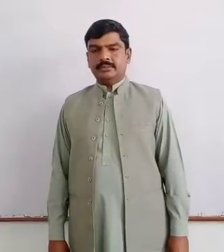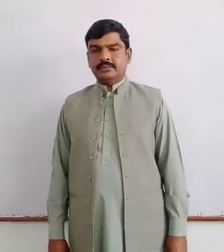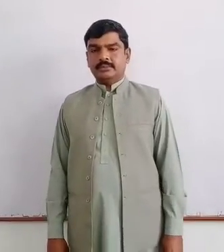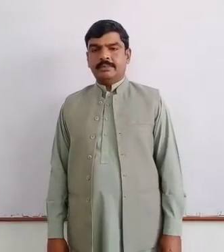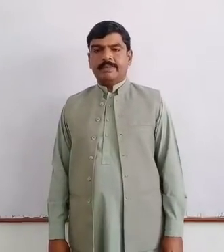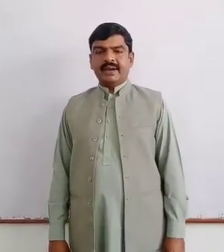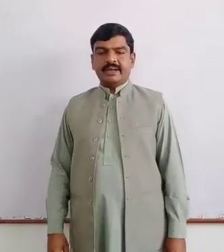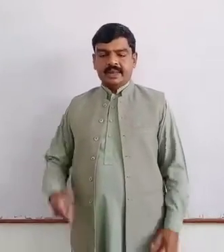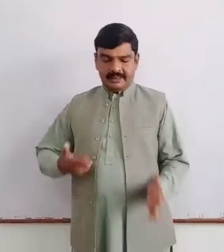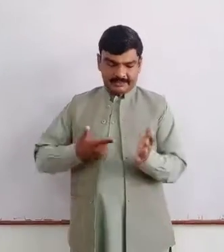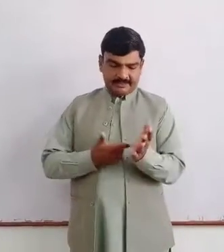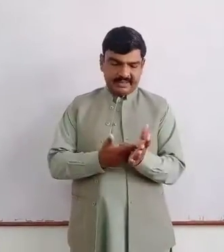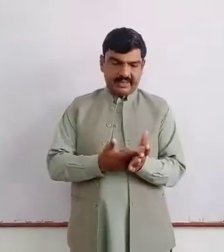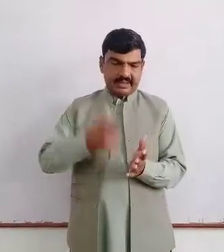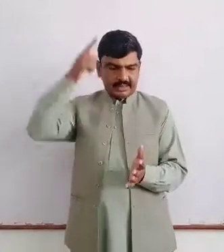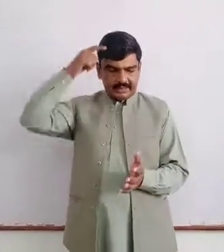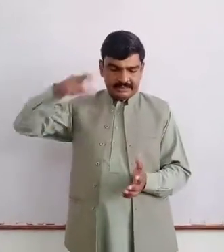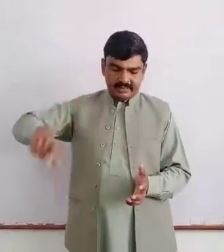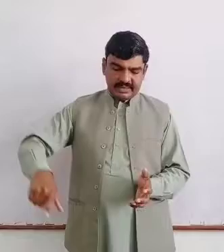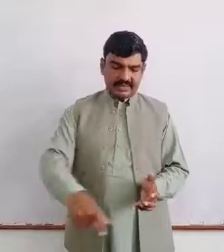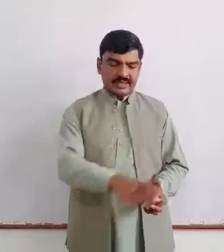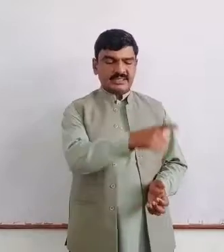पगडंडी। पगडंडी खेत में रास्ता।